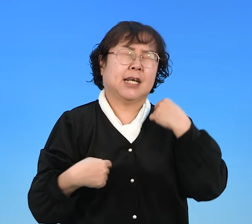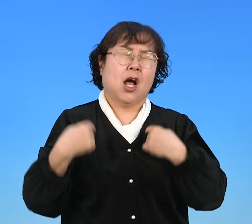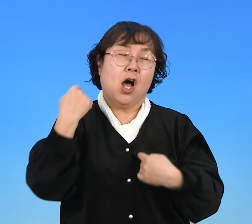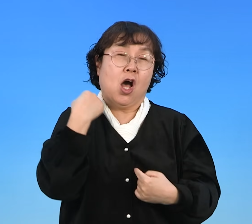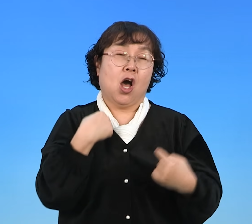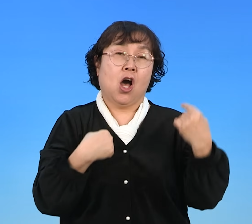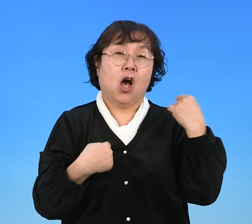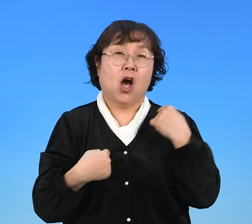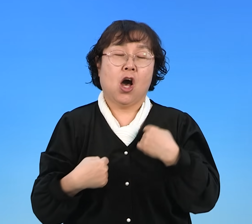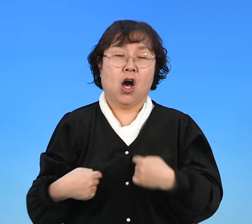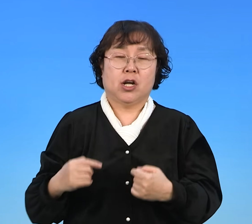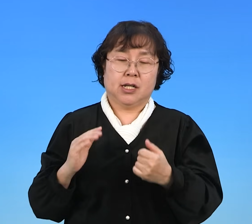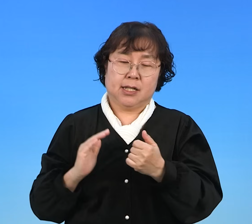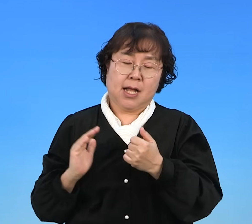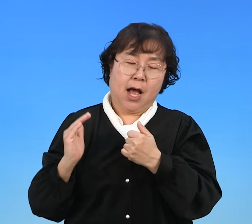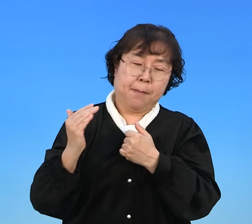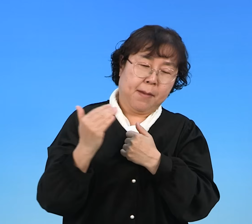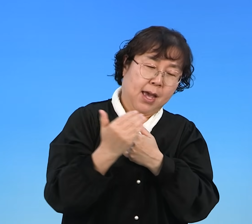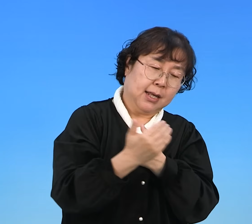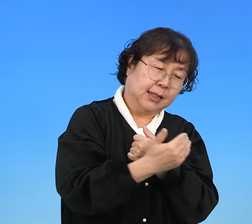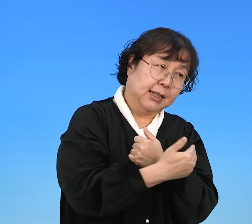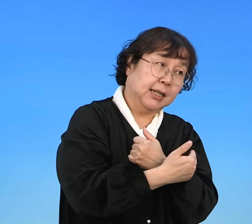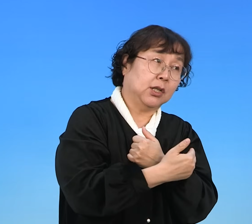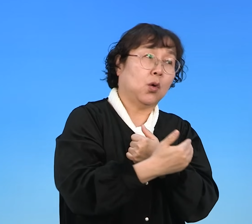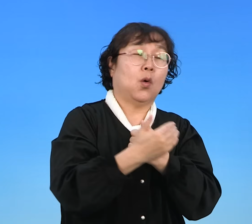상처를 싸매시도다.